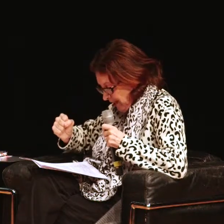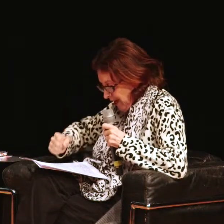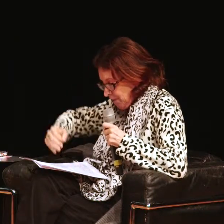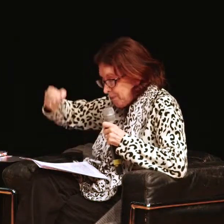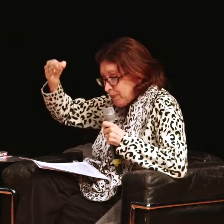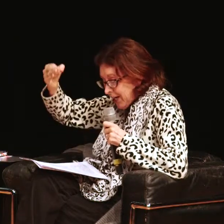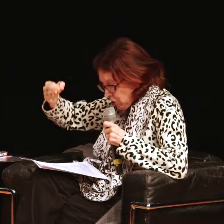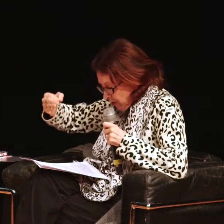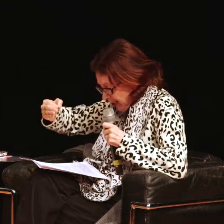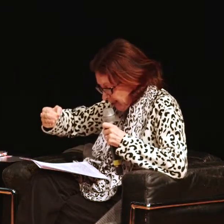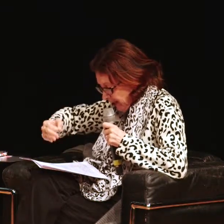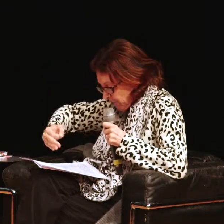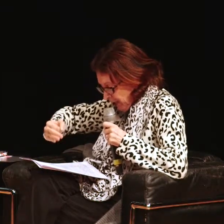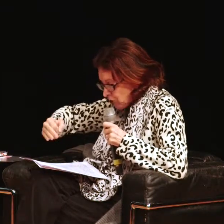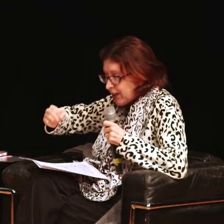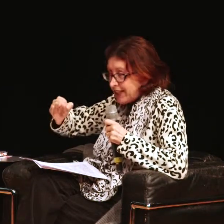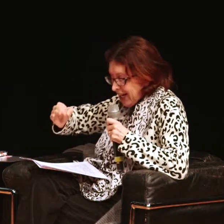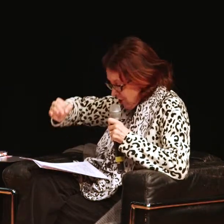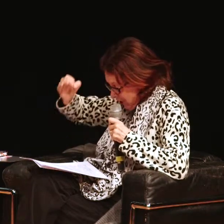do que é